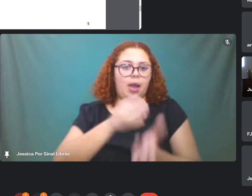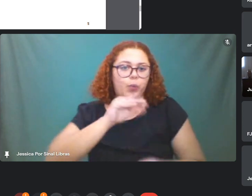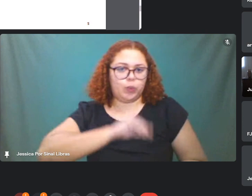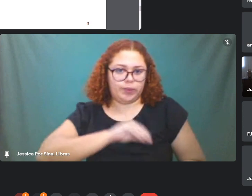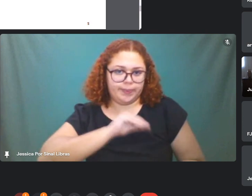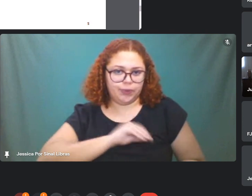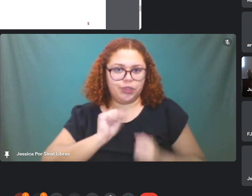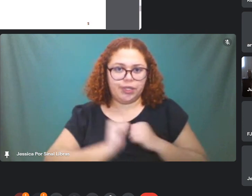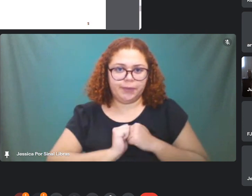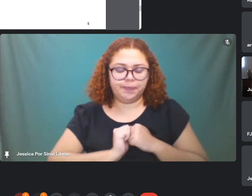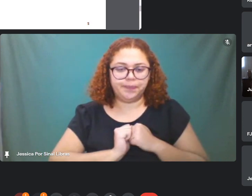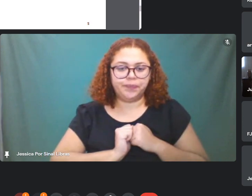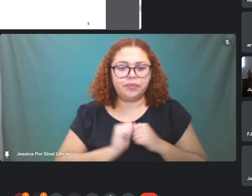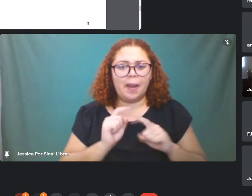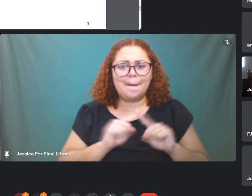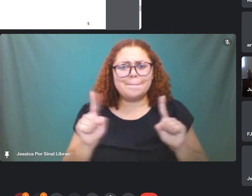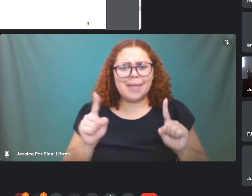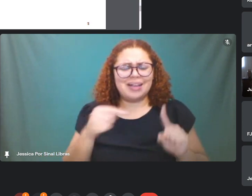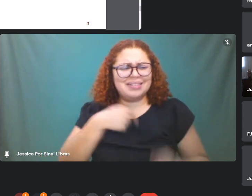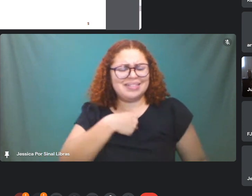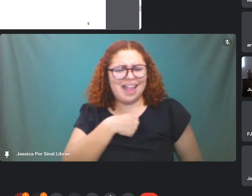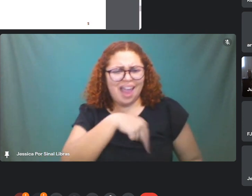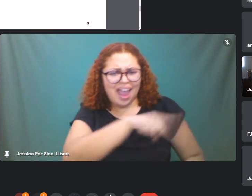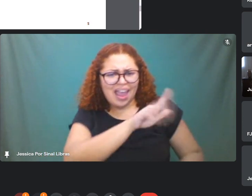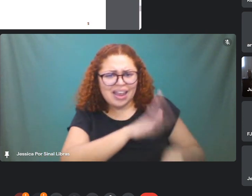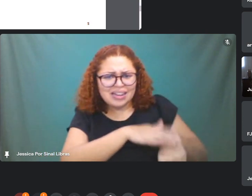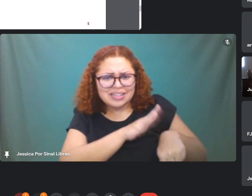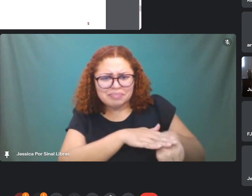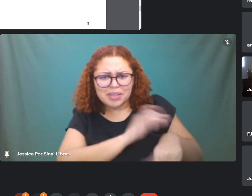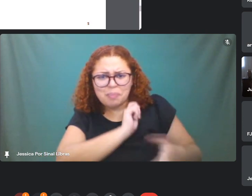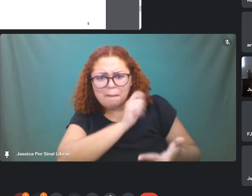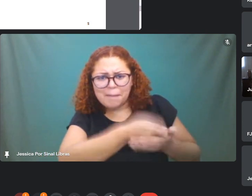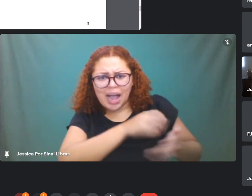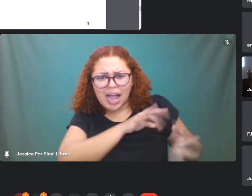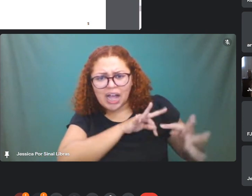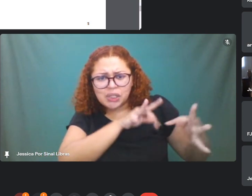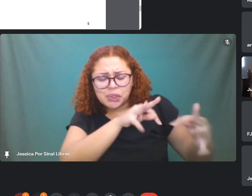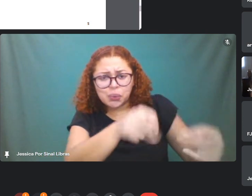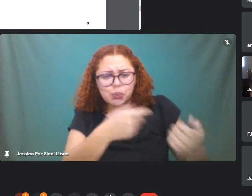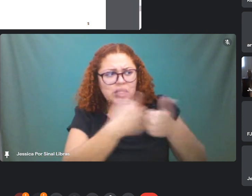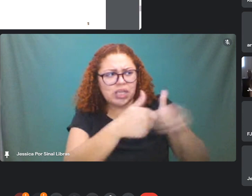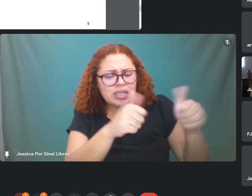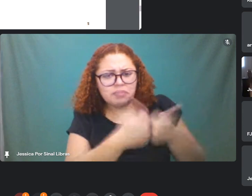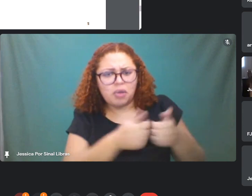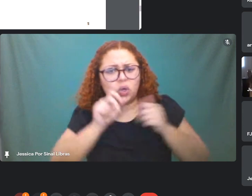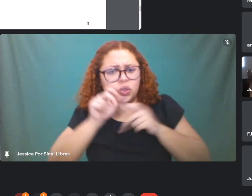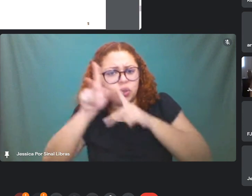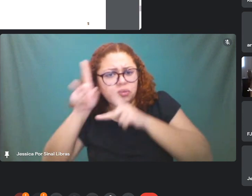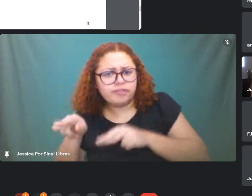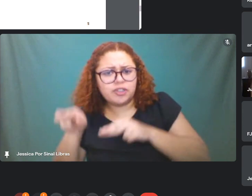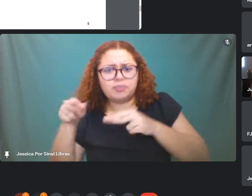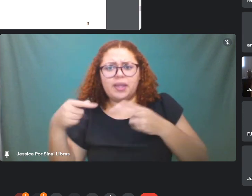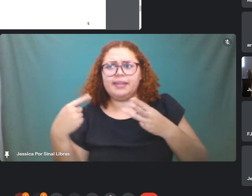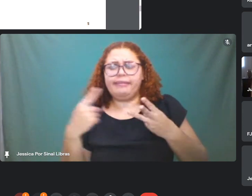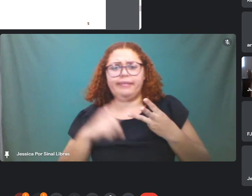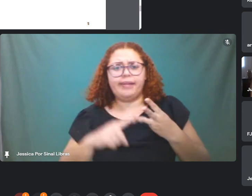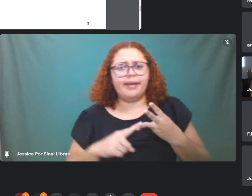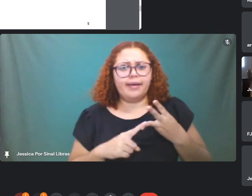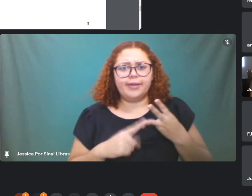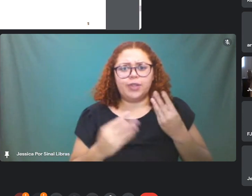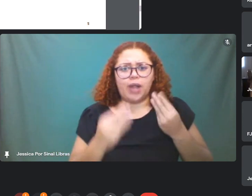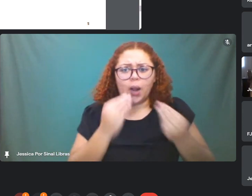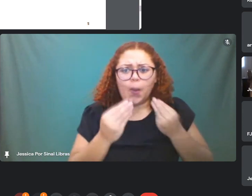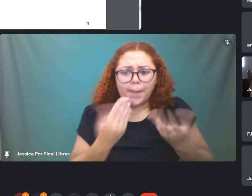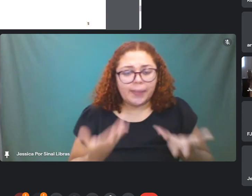para se hospedar, se for em outro lugar, levando mais acompanhante, não fica nada para a pessoa. Então, é importante que, com o Paulo